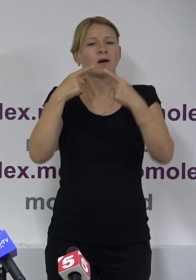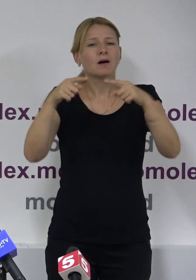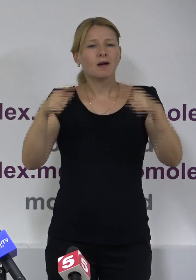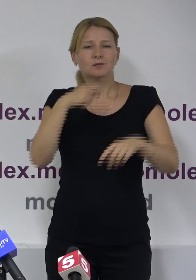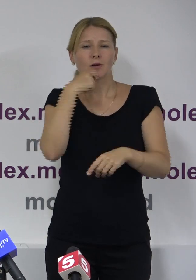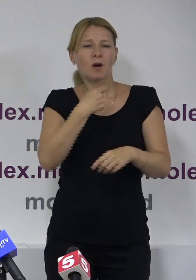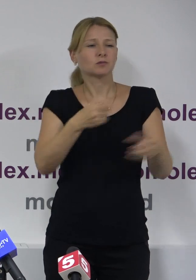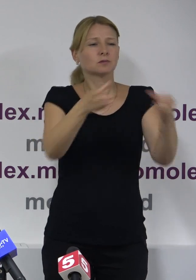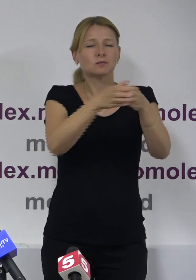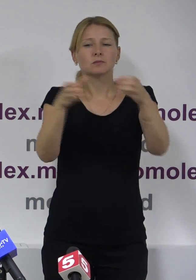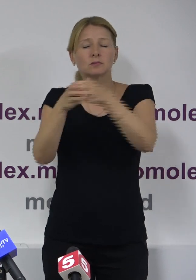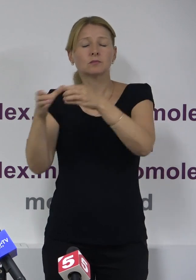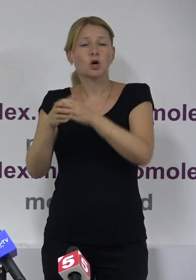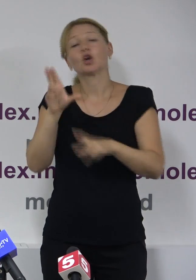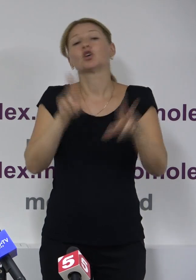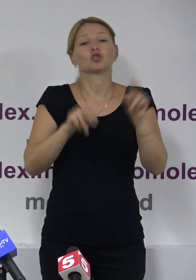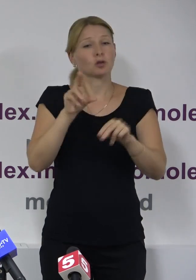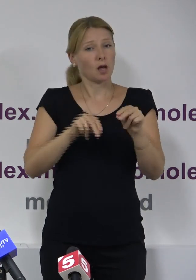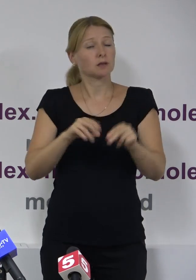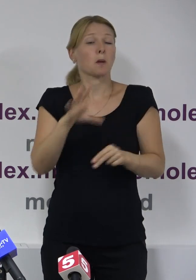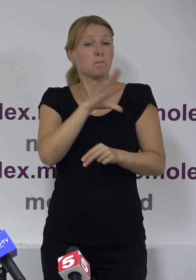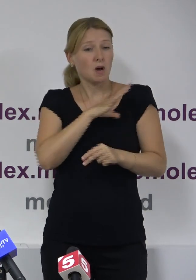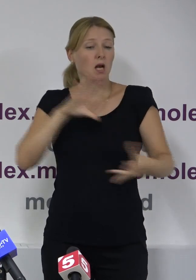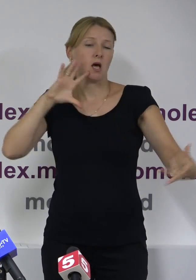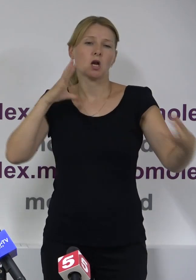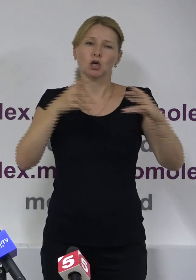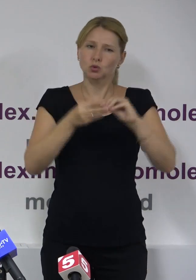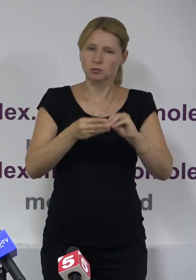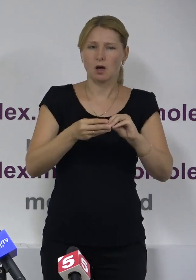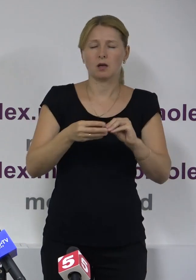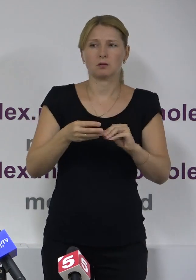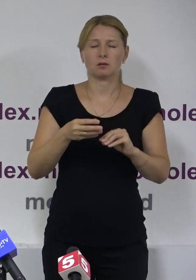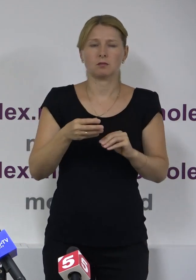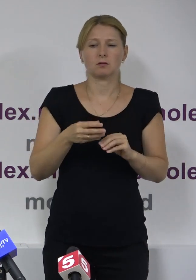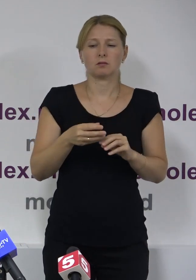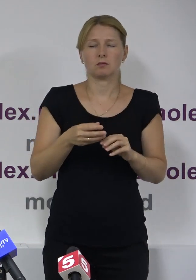departe, au fost atinse totuși unele rezultate concrete, palpabile în